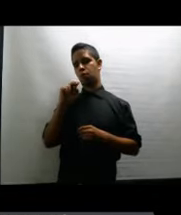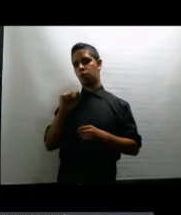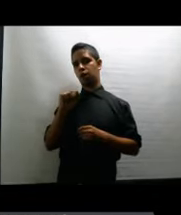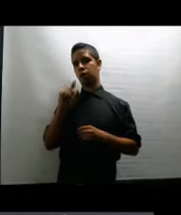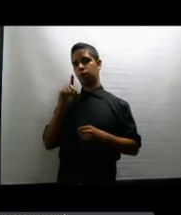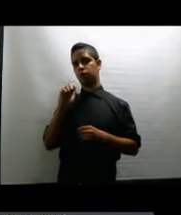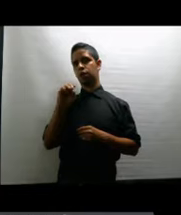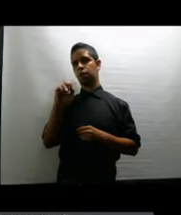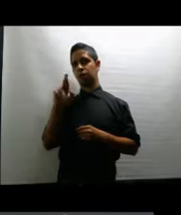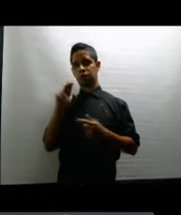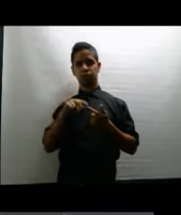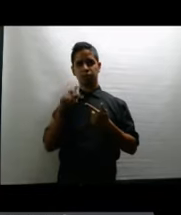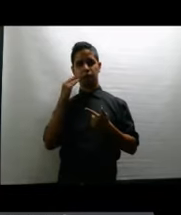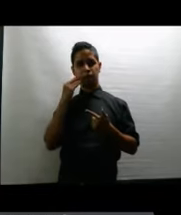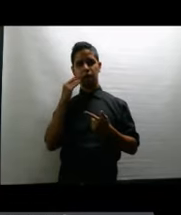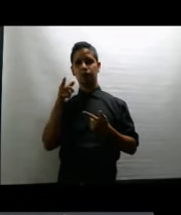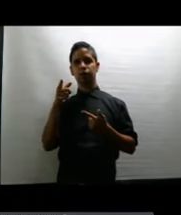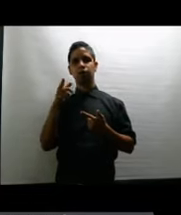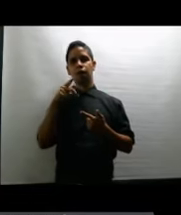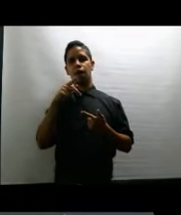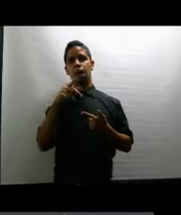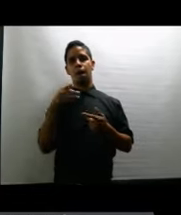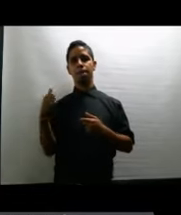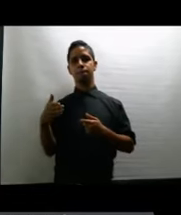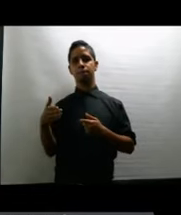payaso. Como el Nemo. Es que,